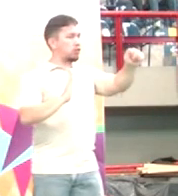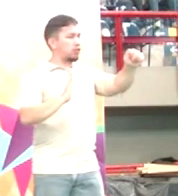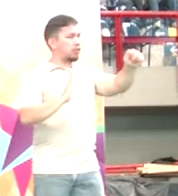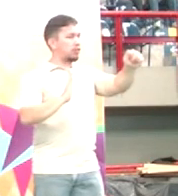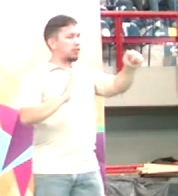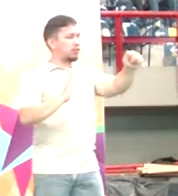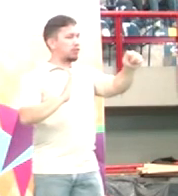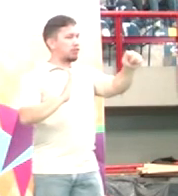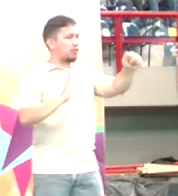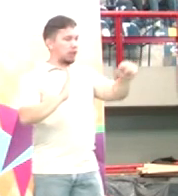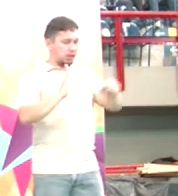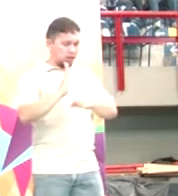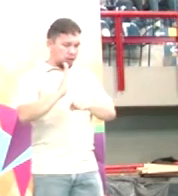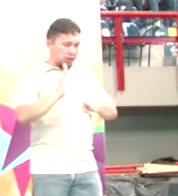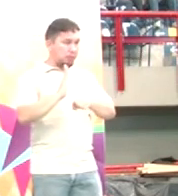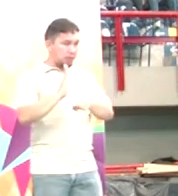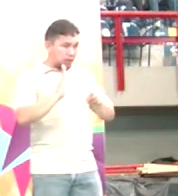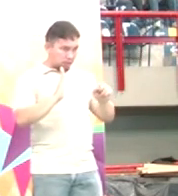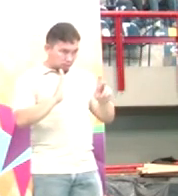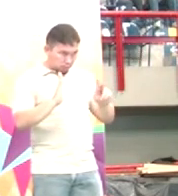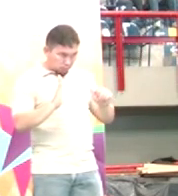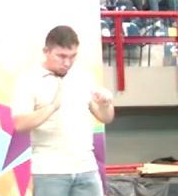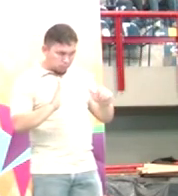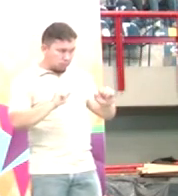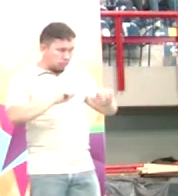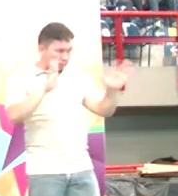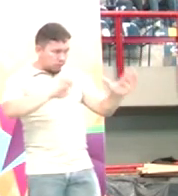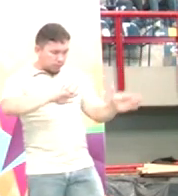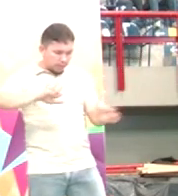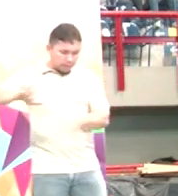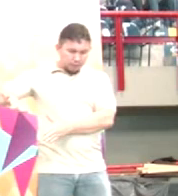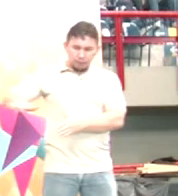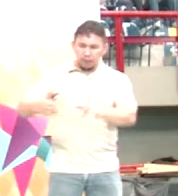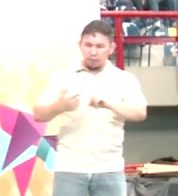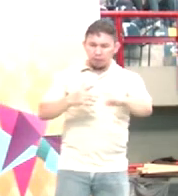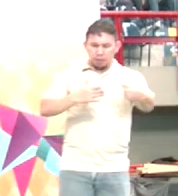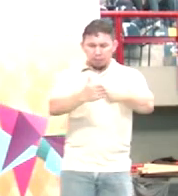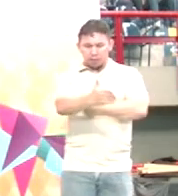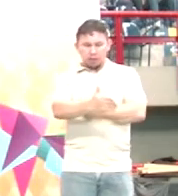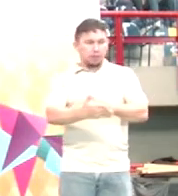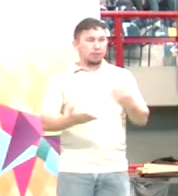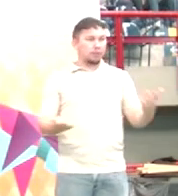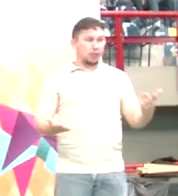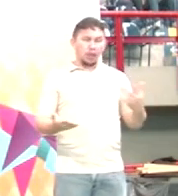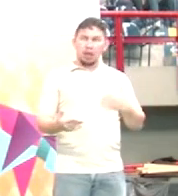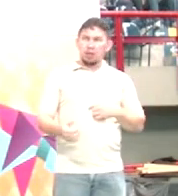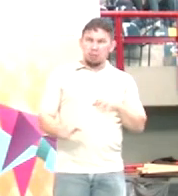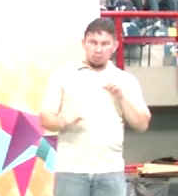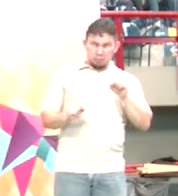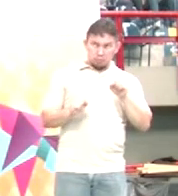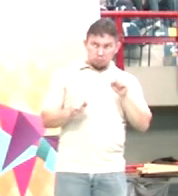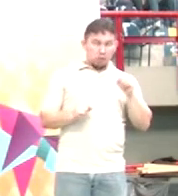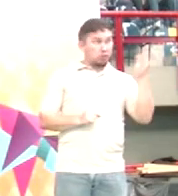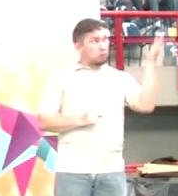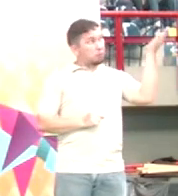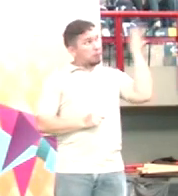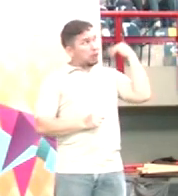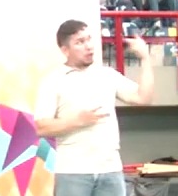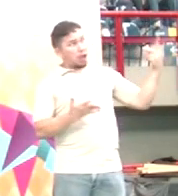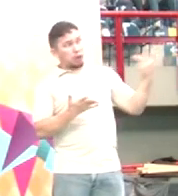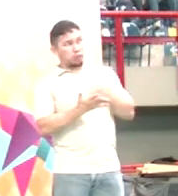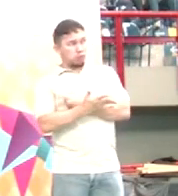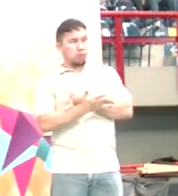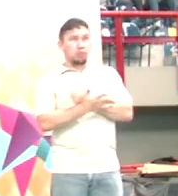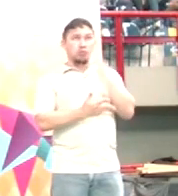cima, tá? Outra pergunta é sobre... Posso usar fatos passados